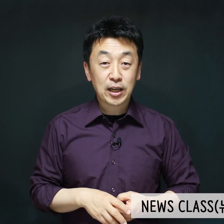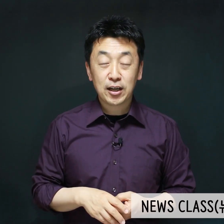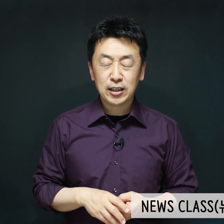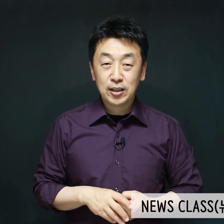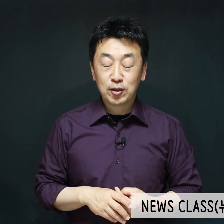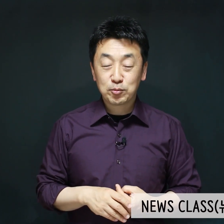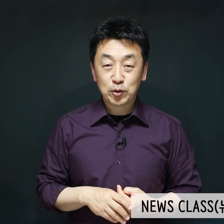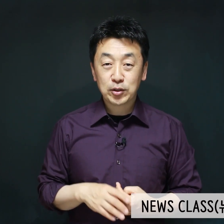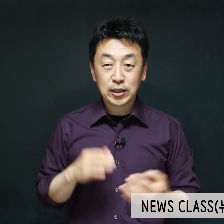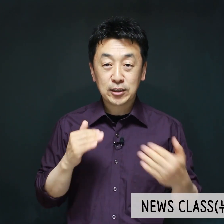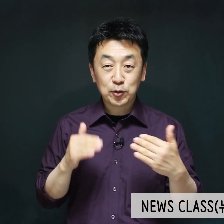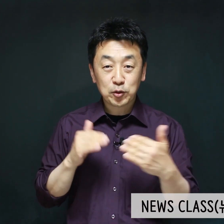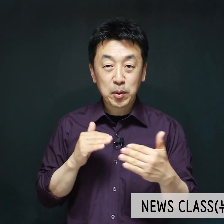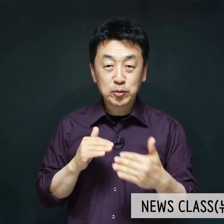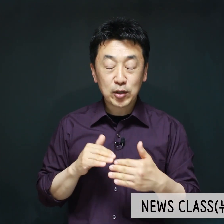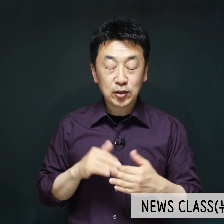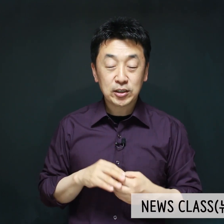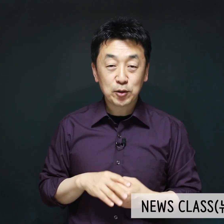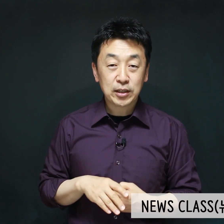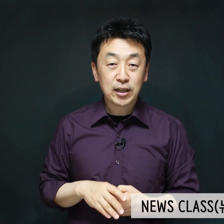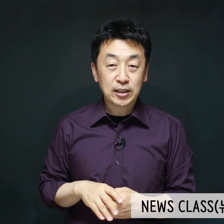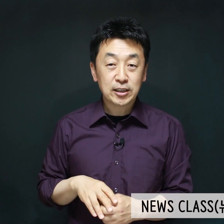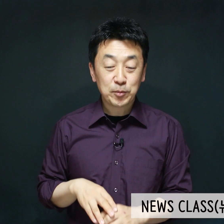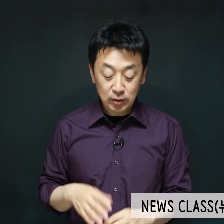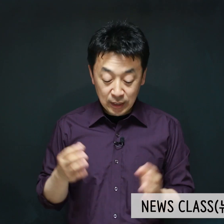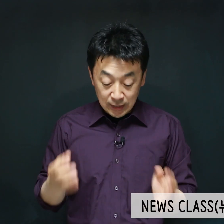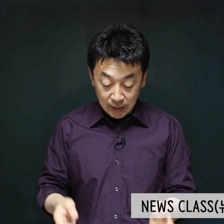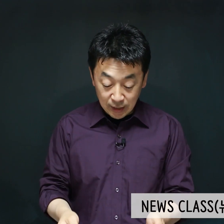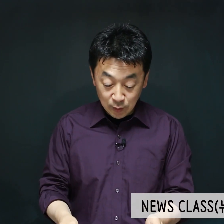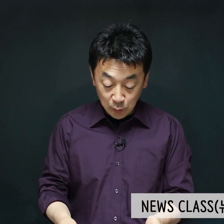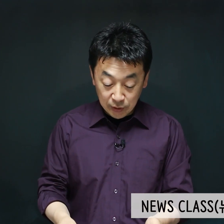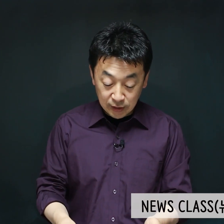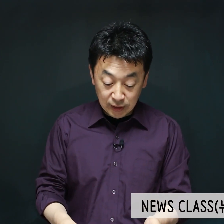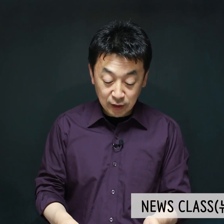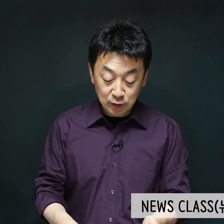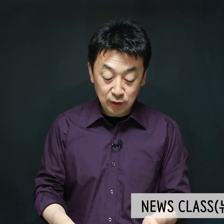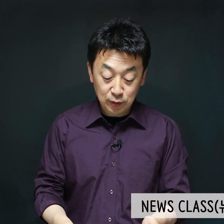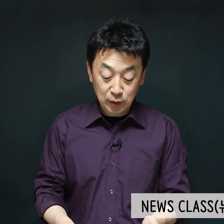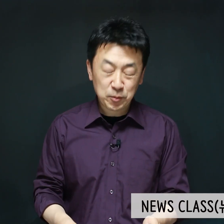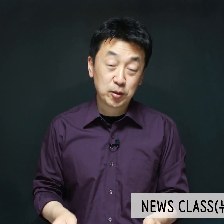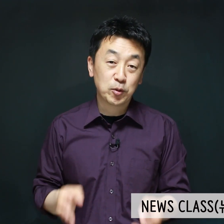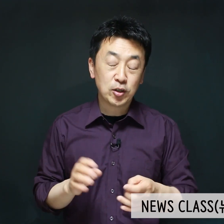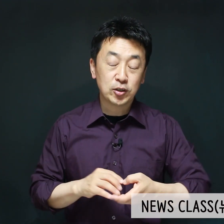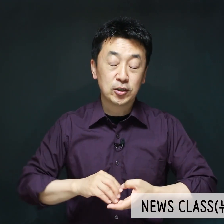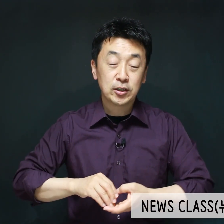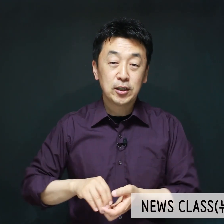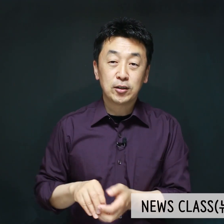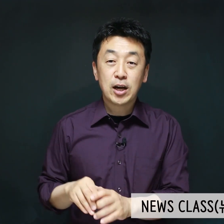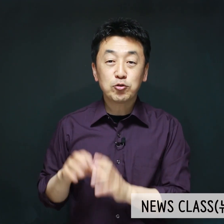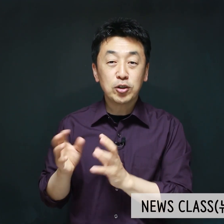다 무조건 다 의사소통이 100% 될 것이라고 생각하신다면 약간 오산인 거죠. 왜냐면 뭐 이런 거죠.